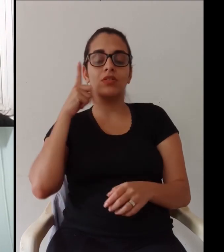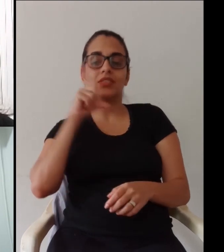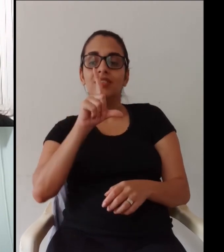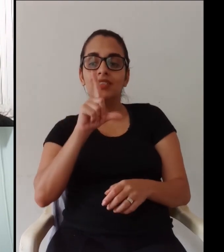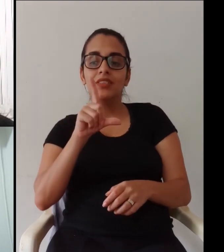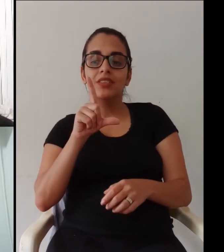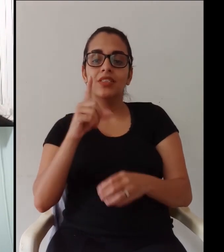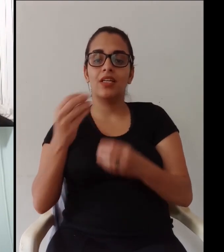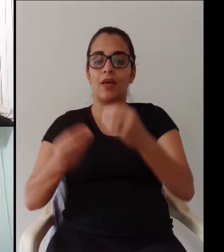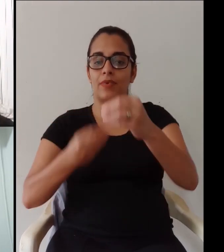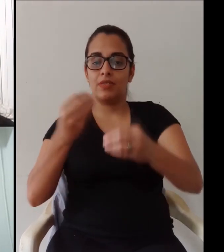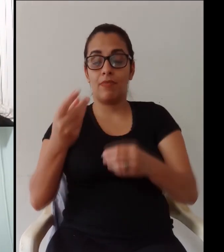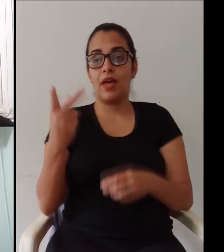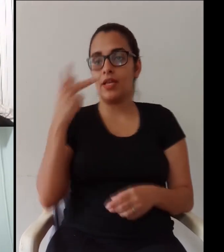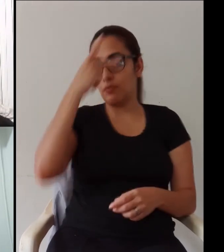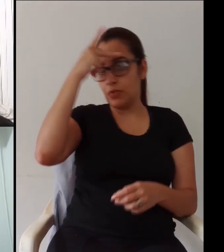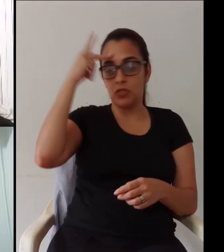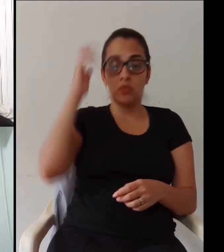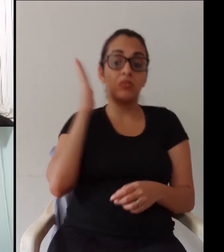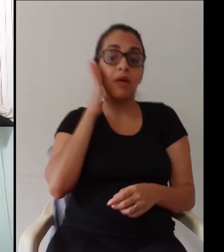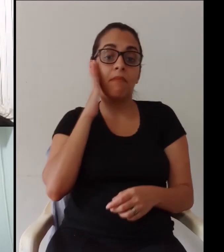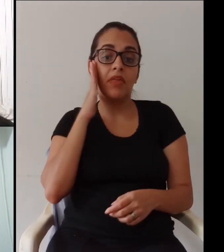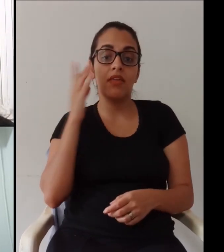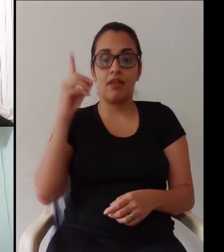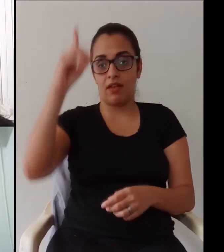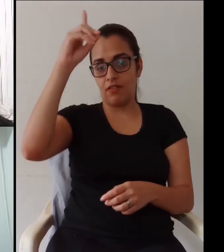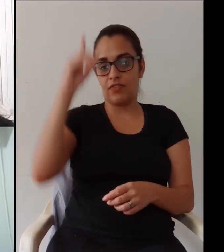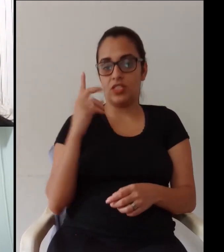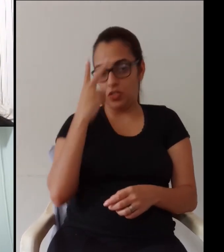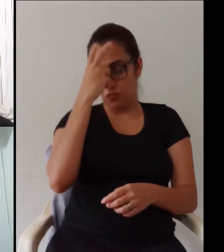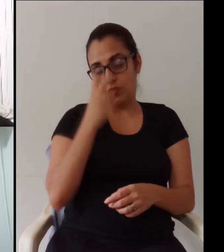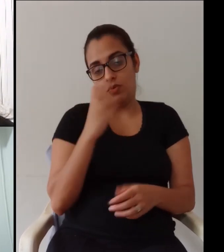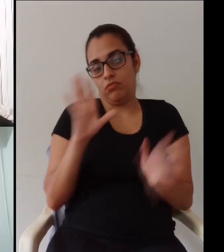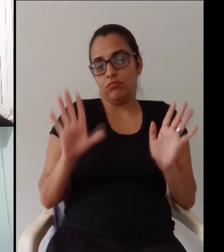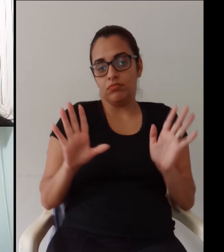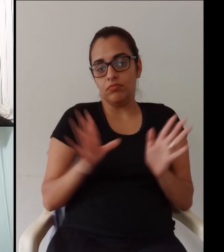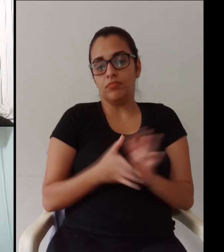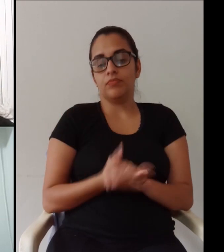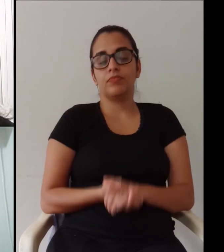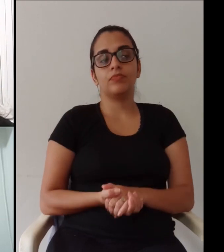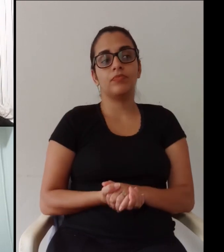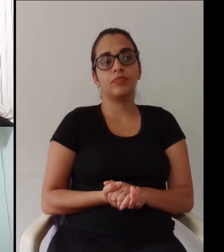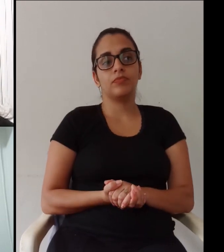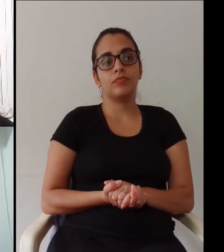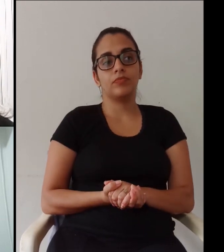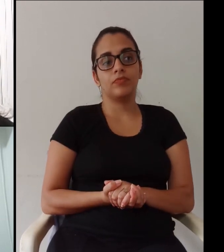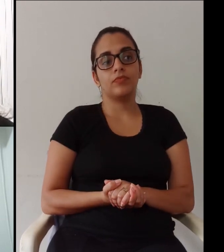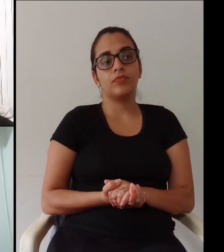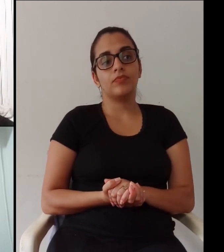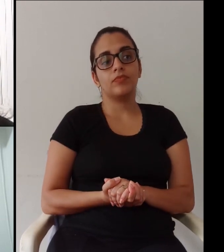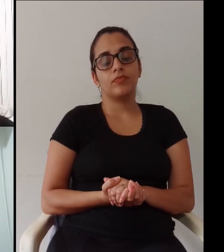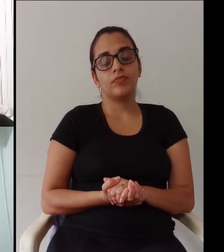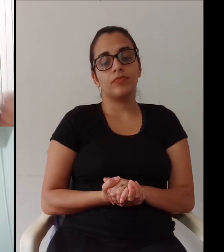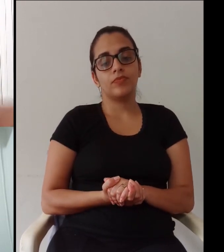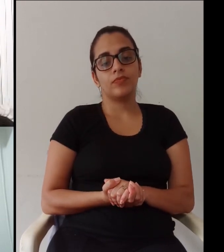que na EAD ela se sentia tão importante porque ela participava e as pessoas não sabiam que ela tinha uma deficiência visual